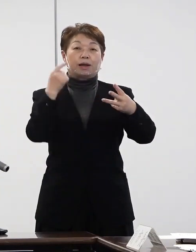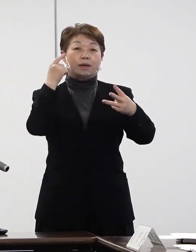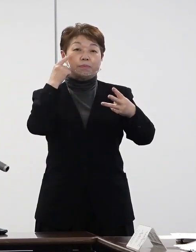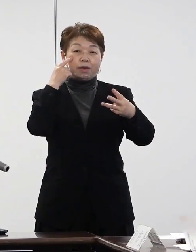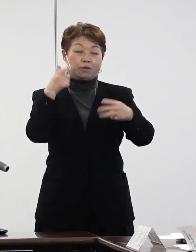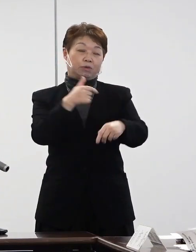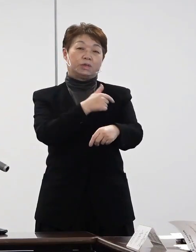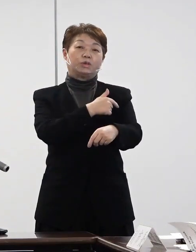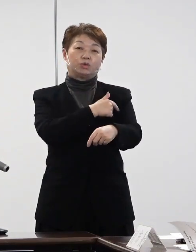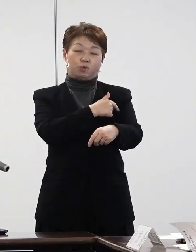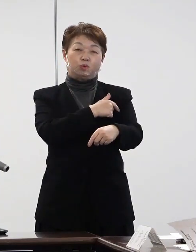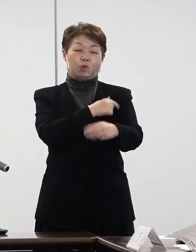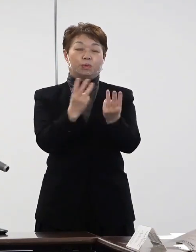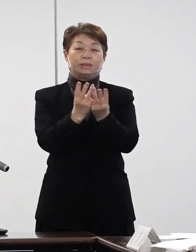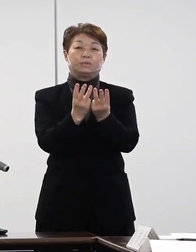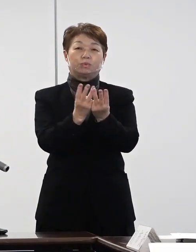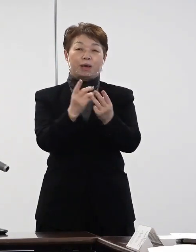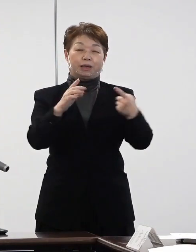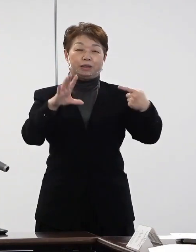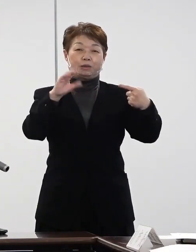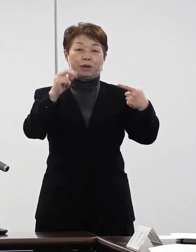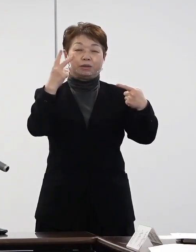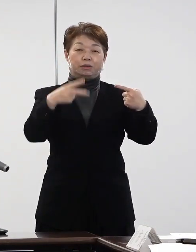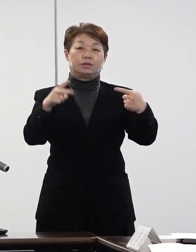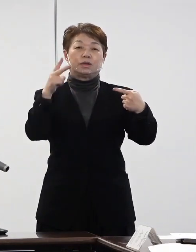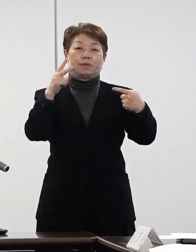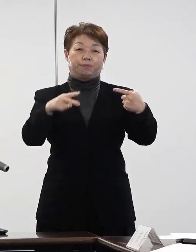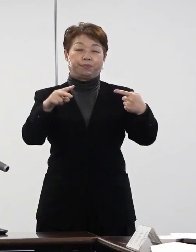につきましては接種人数は